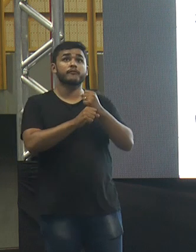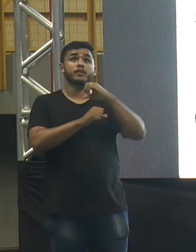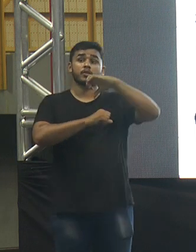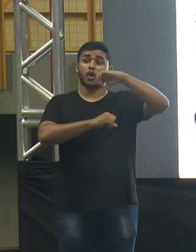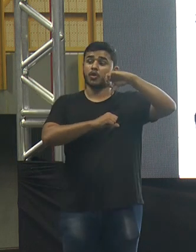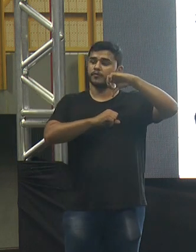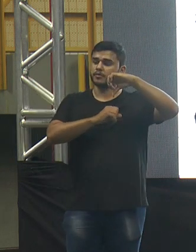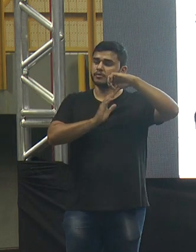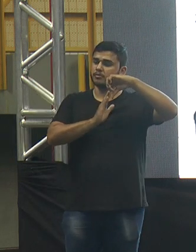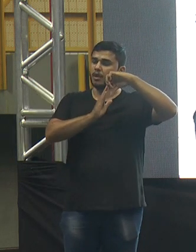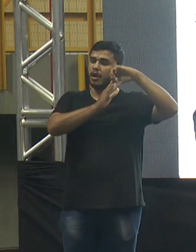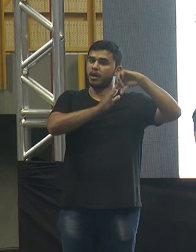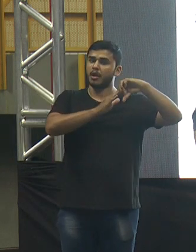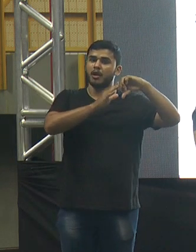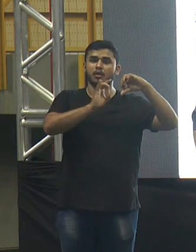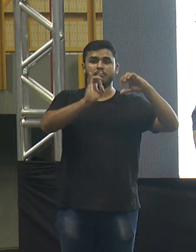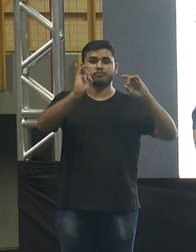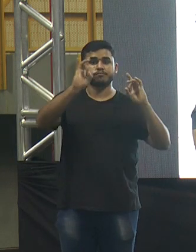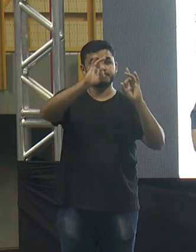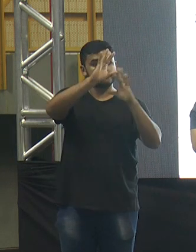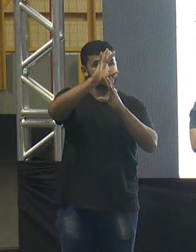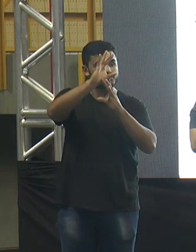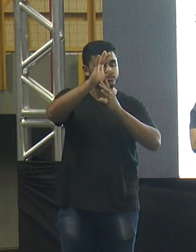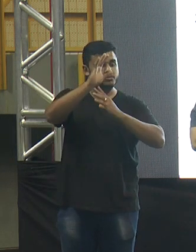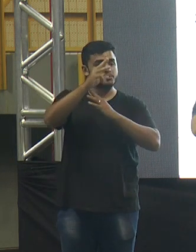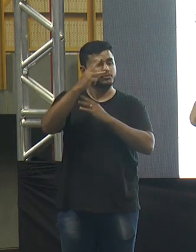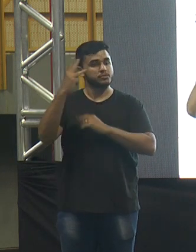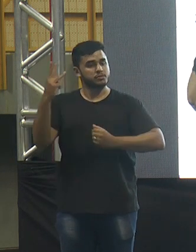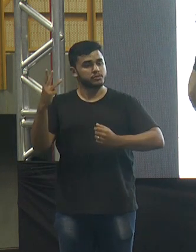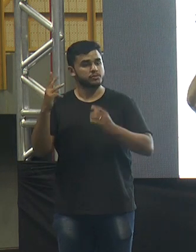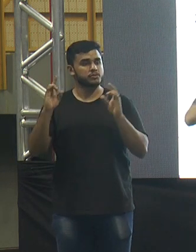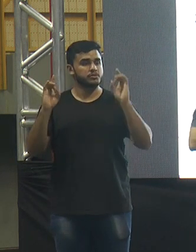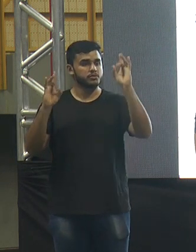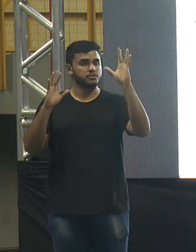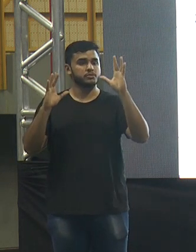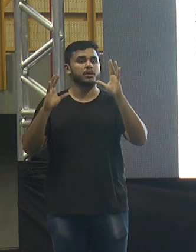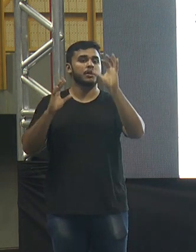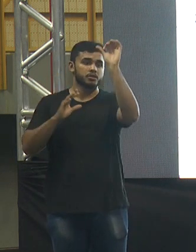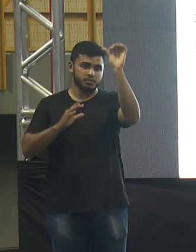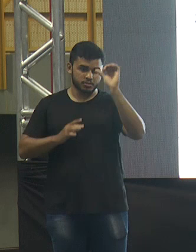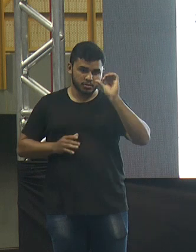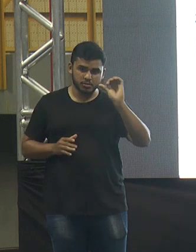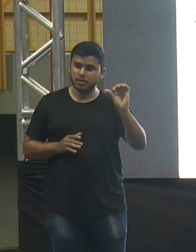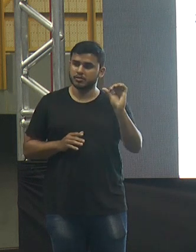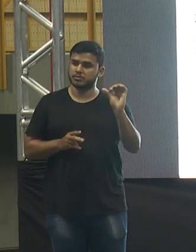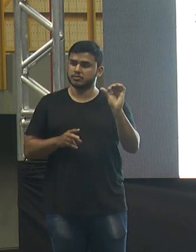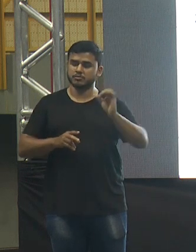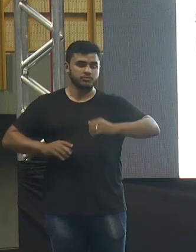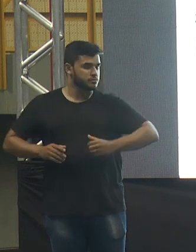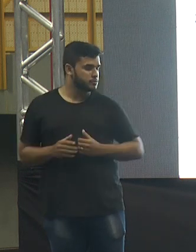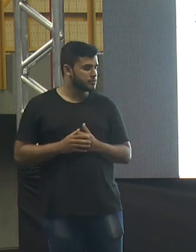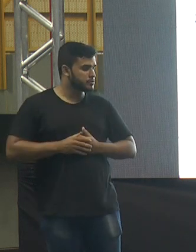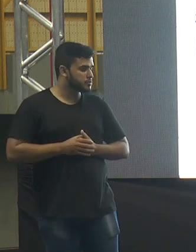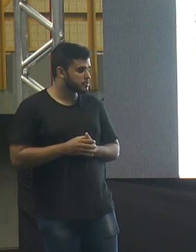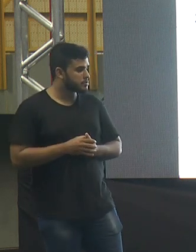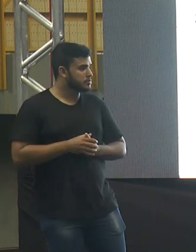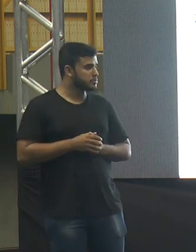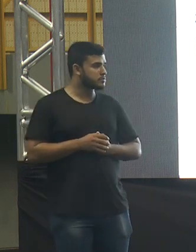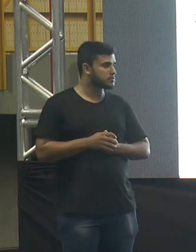9. Então, tu cancela o 9 com 3. Sobram 6. O que mais que eu posso cancelar?